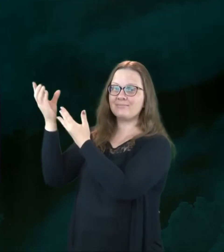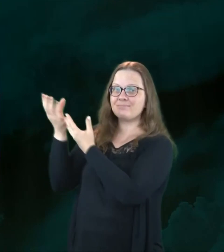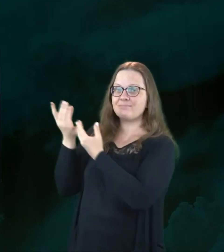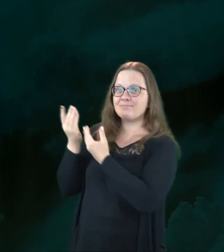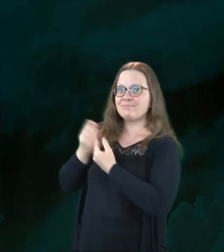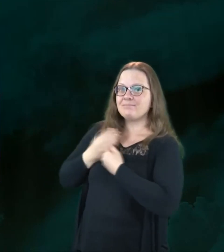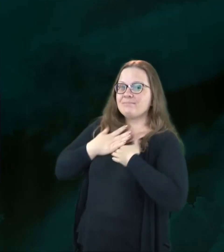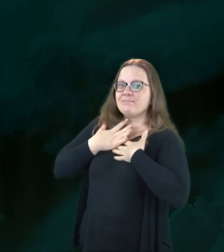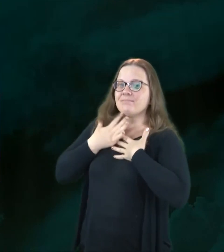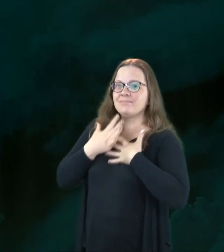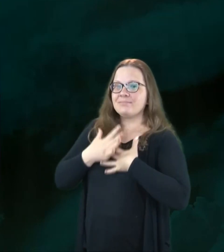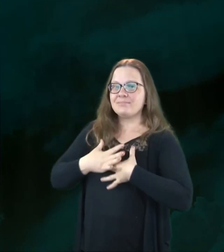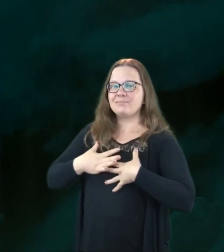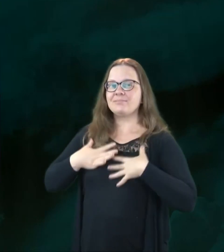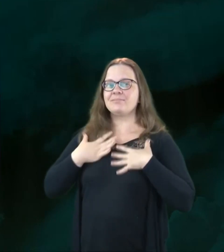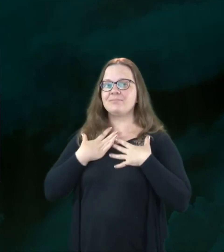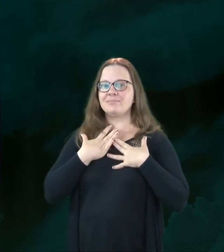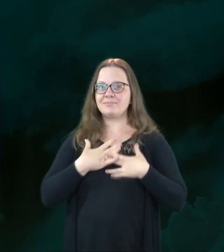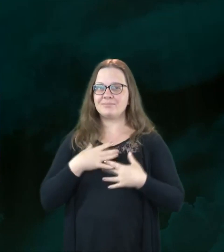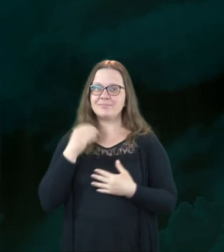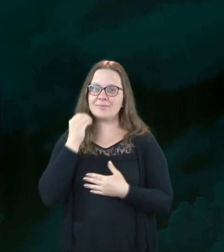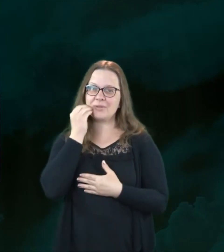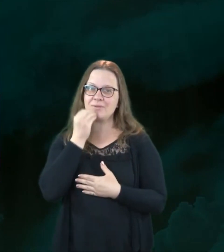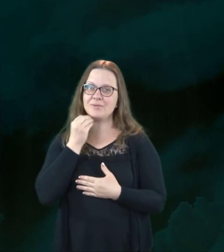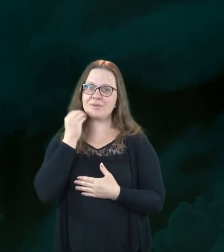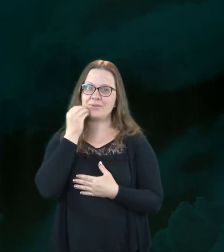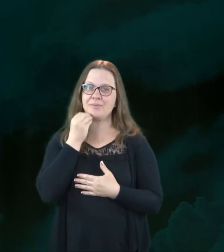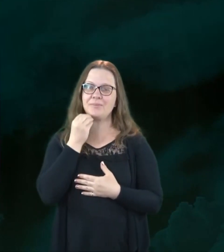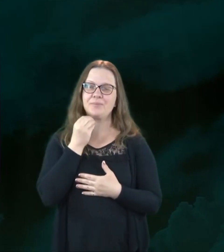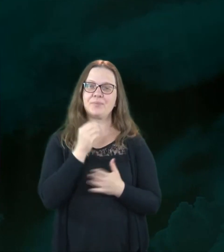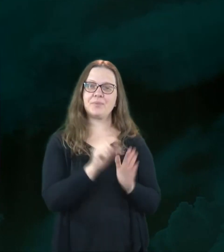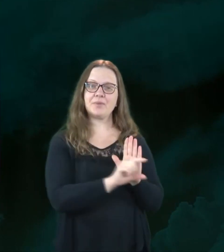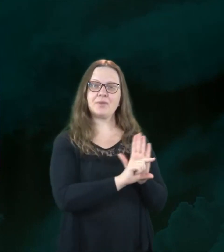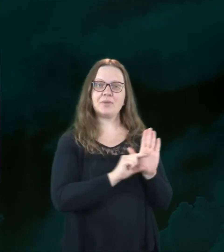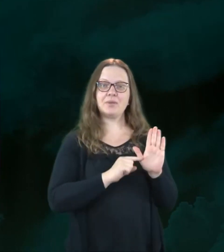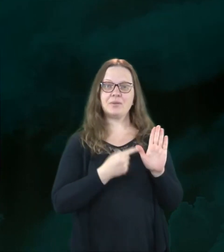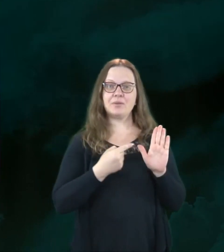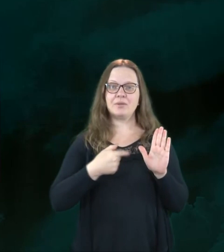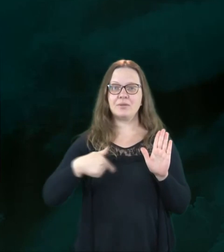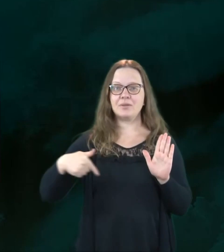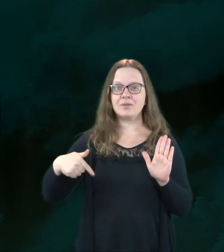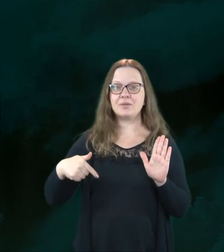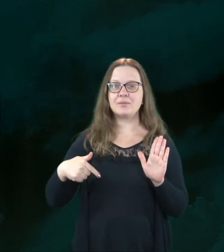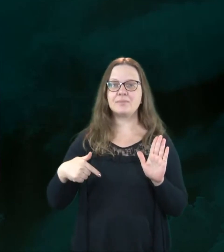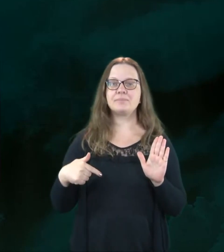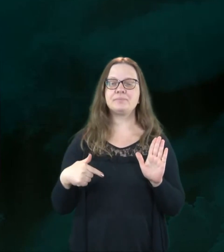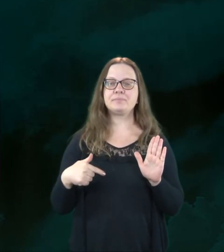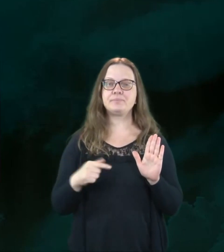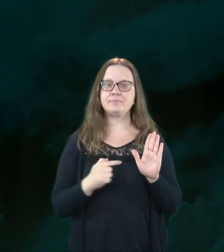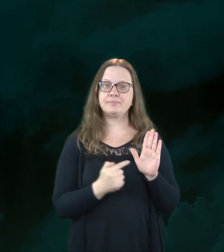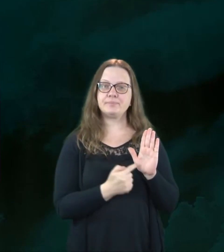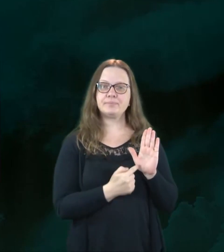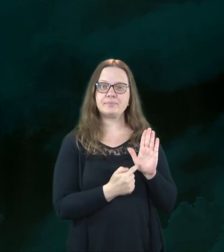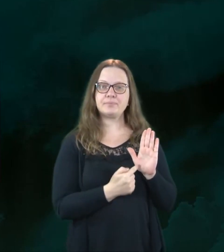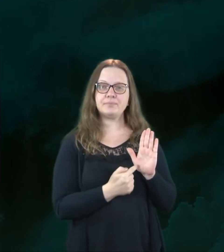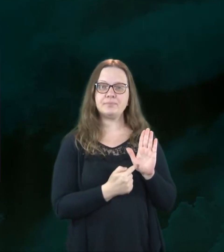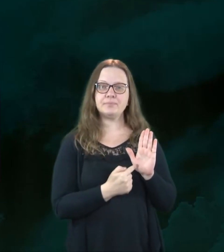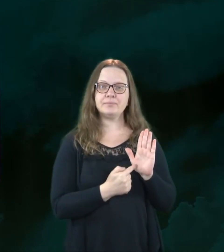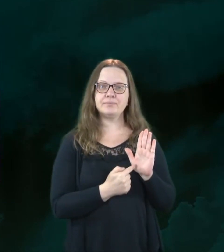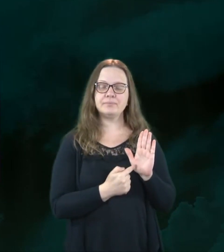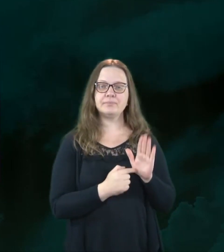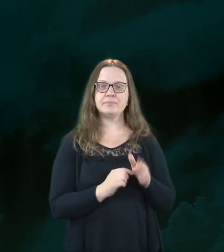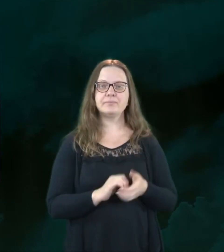Senhor Jesus. Muito bem. Versículo 17. Eu quero terminar aqui com o versículo 17. E